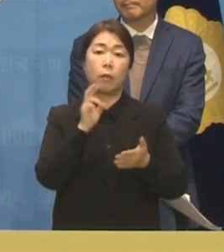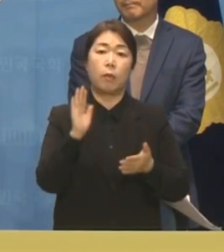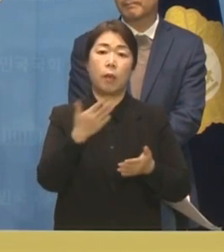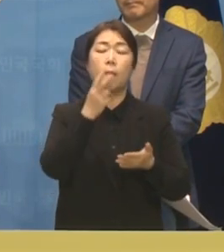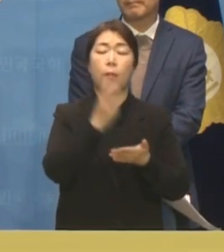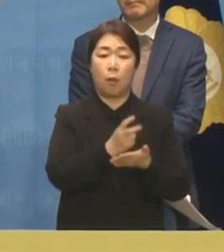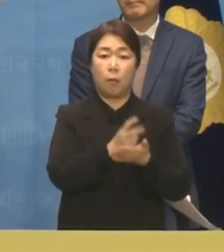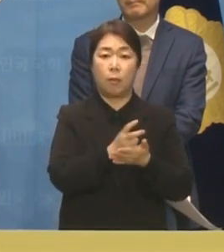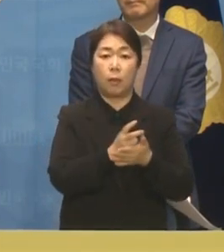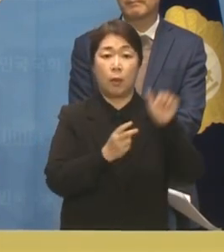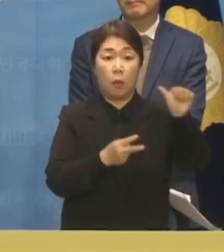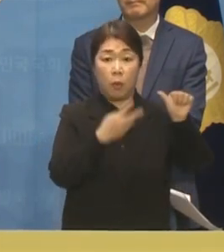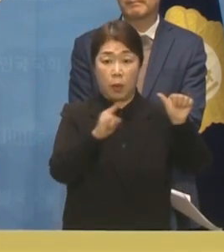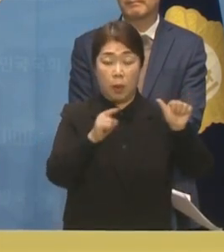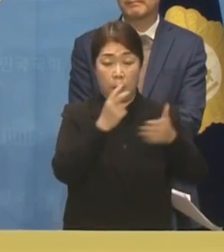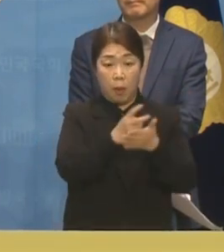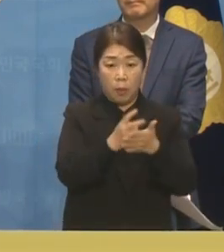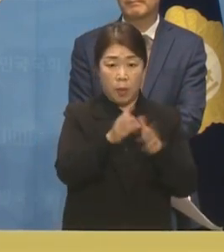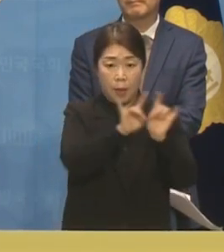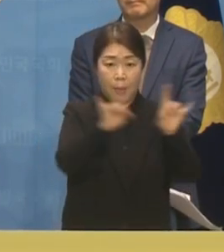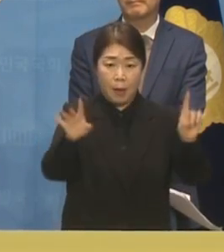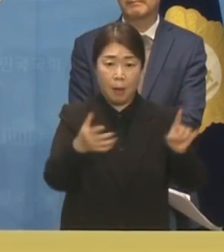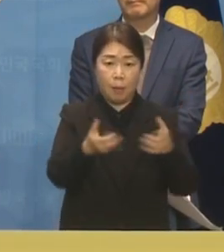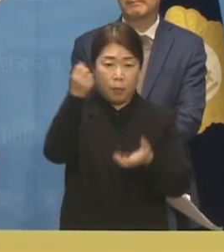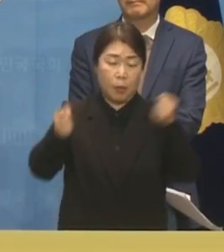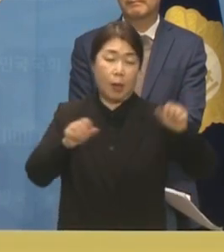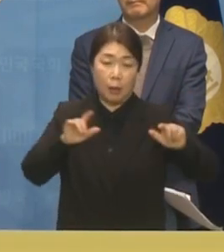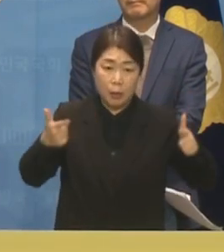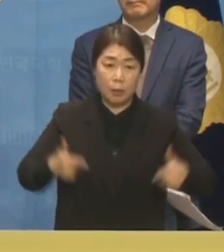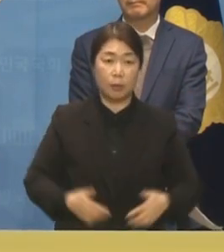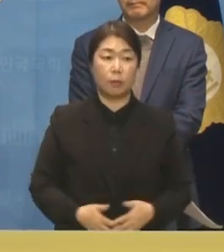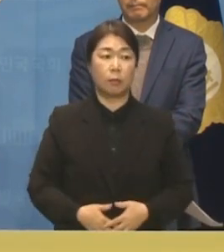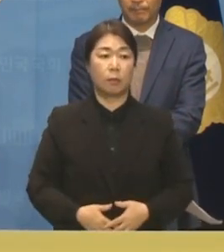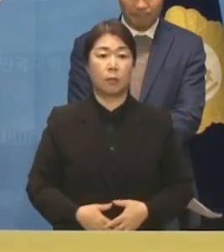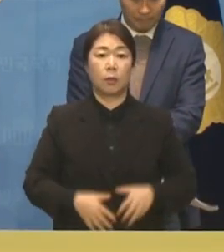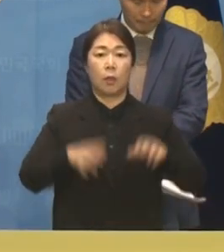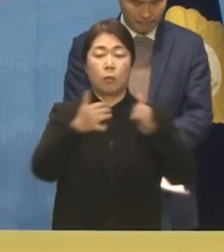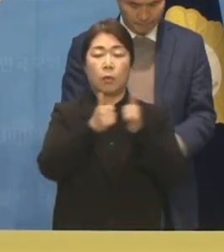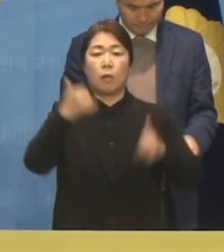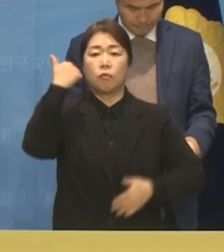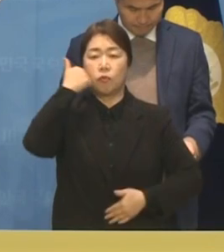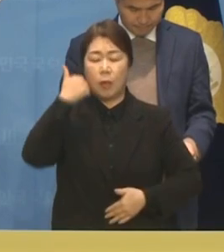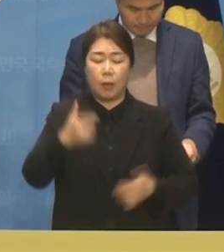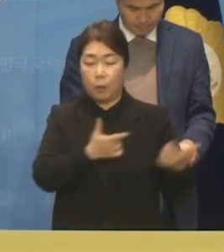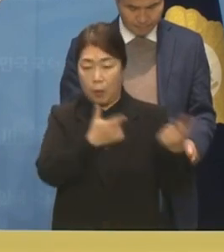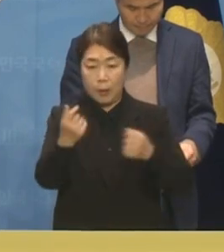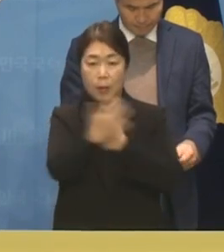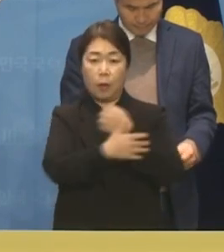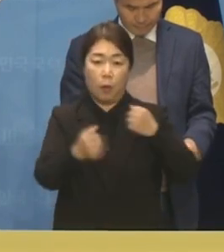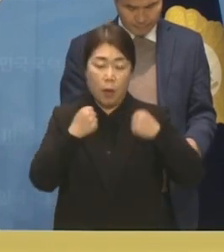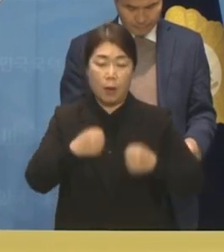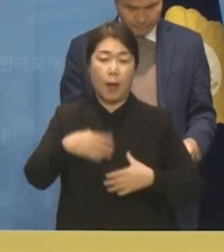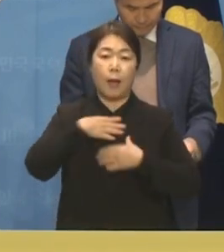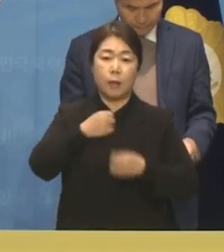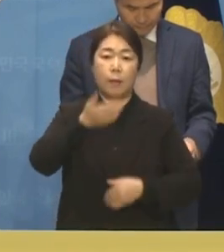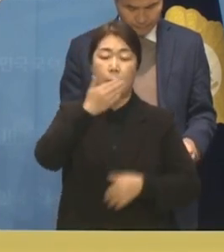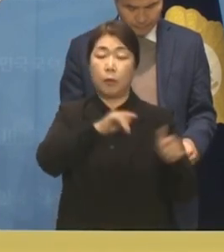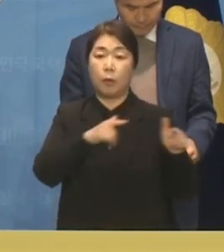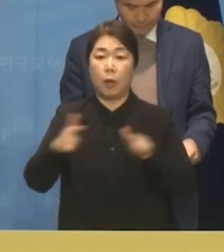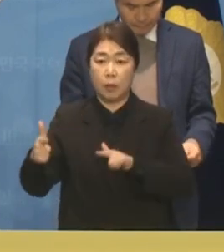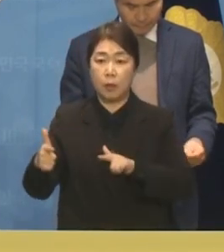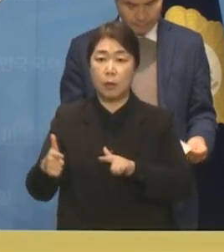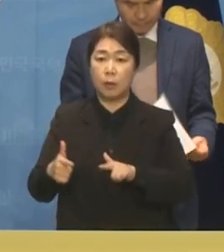연결되어 있습니다. 따로가 아닙니다. 국민 누구나가 건강하고 안전한